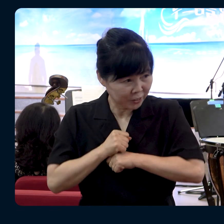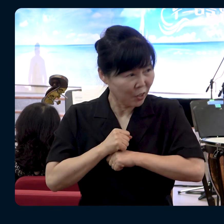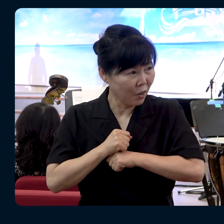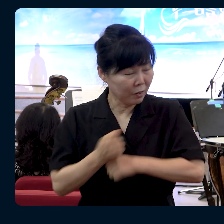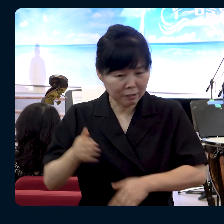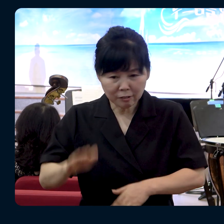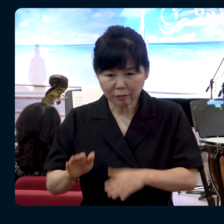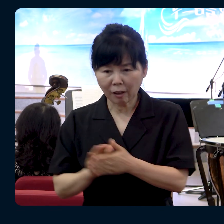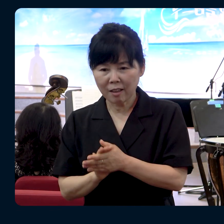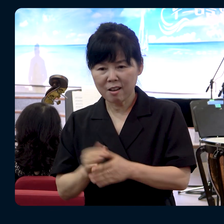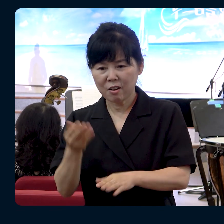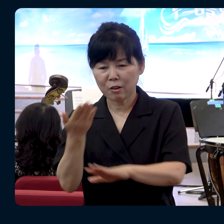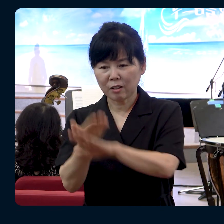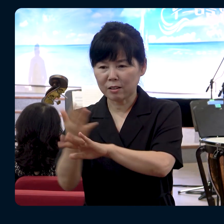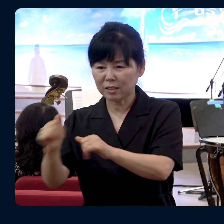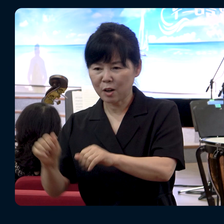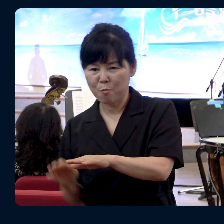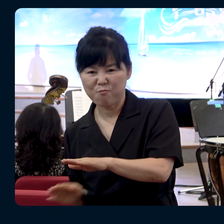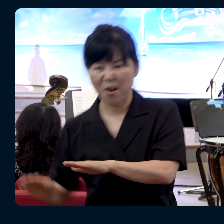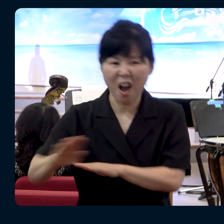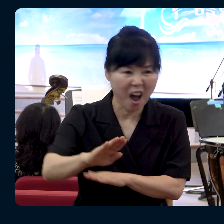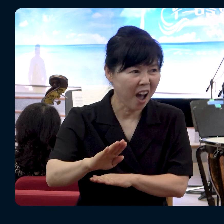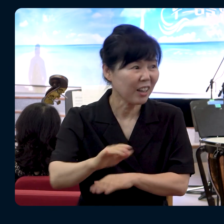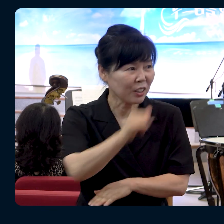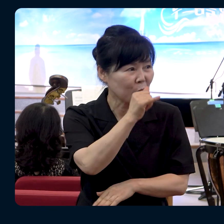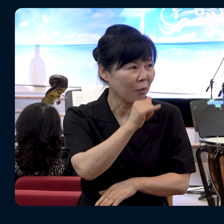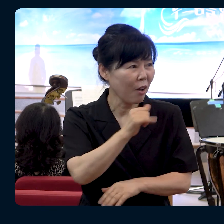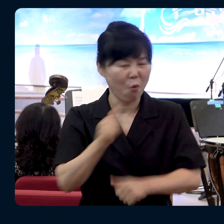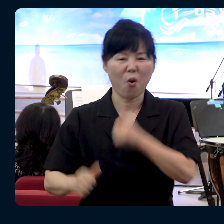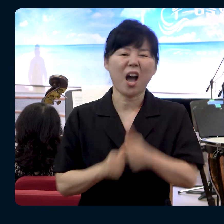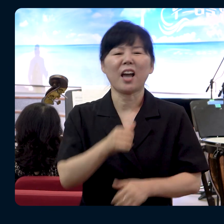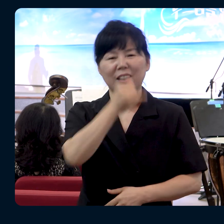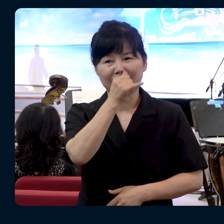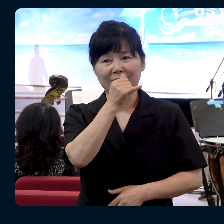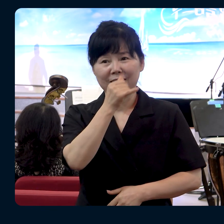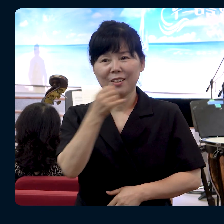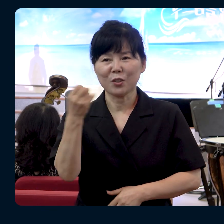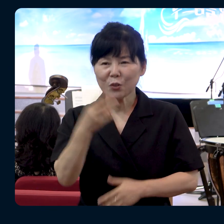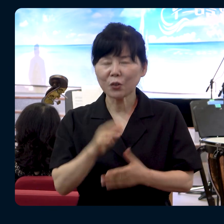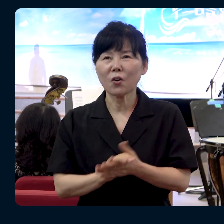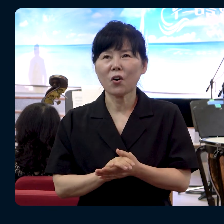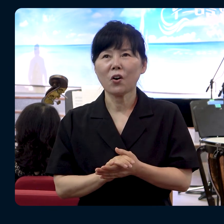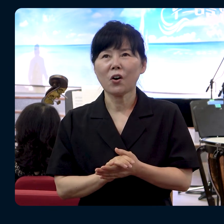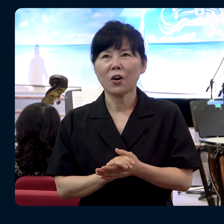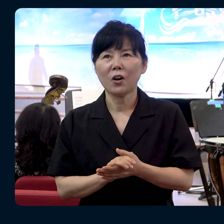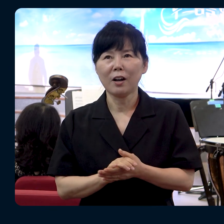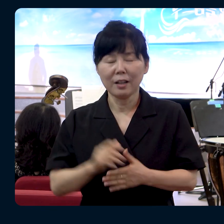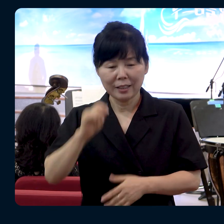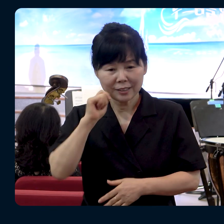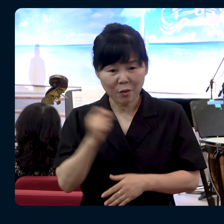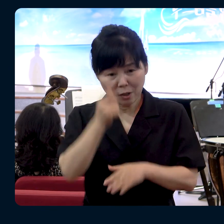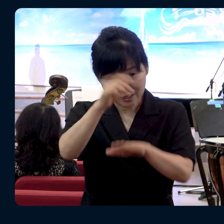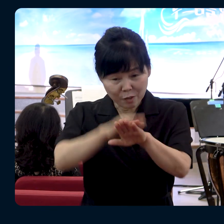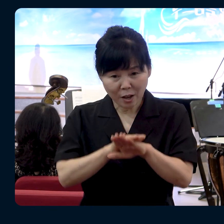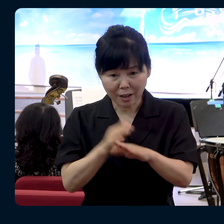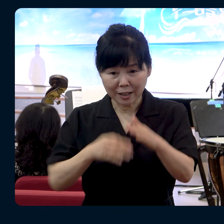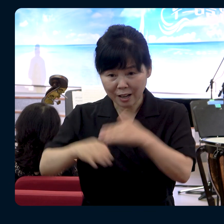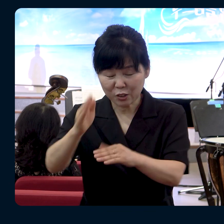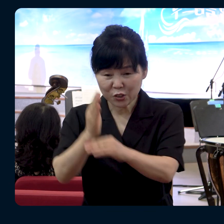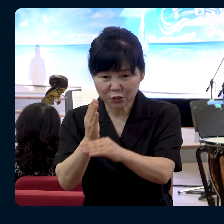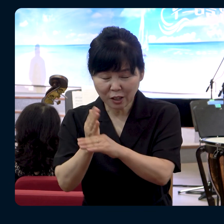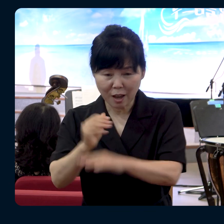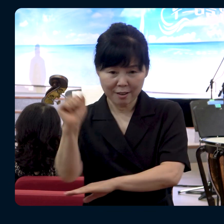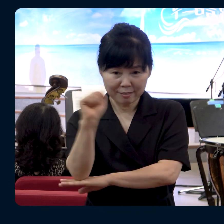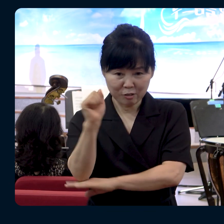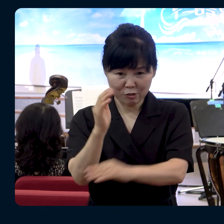나는 규칙을 지켰어요. 새벽 예배를 가는데도 빨간불에 섰어요. 근데 옆에 어떤 사람이 빨간불인데 내 옆을 확 지나갔어요.